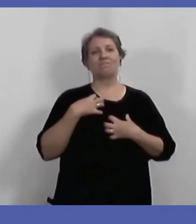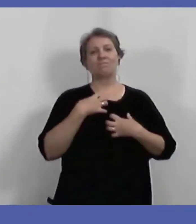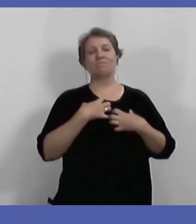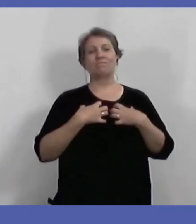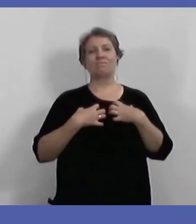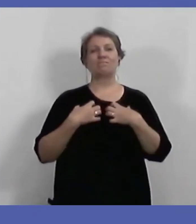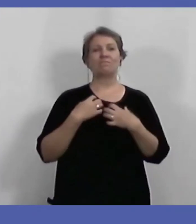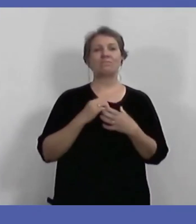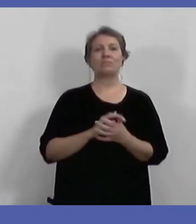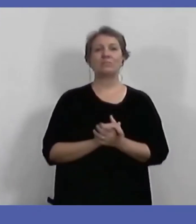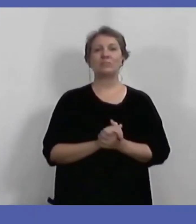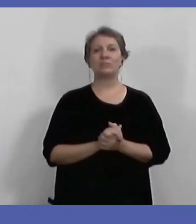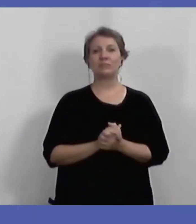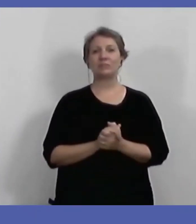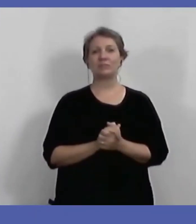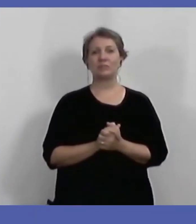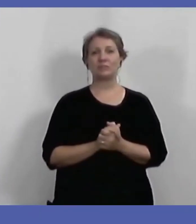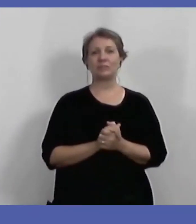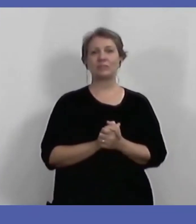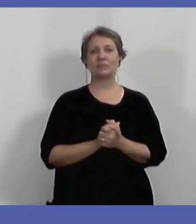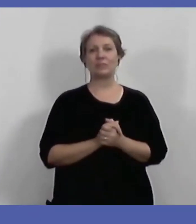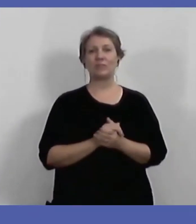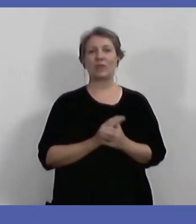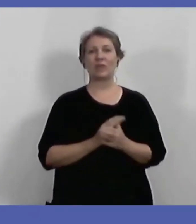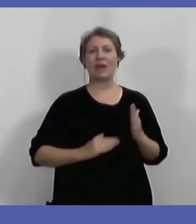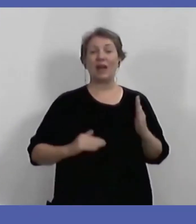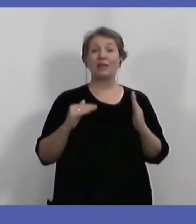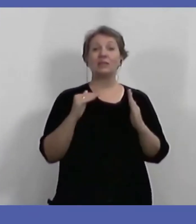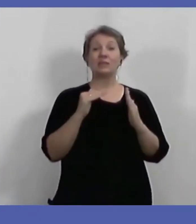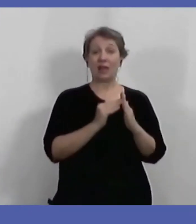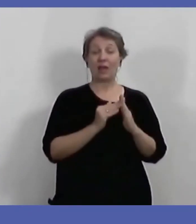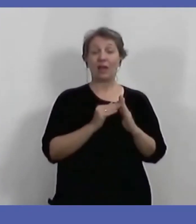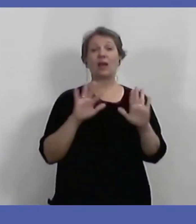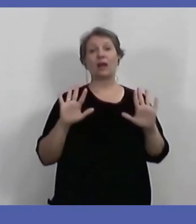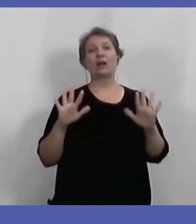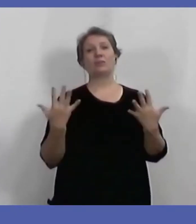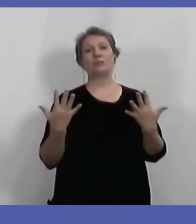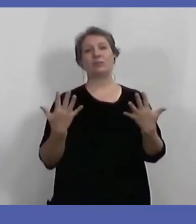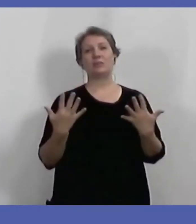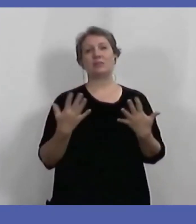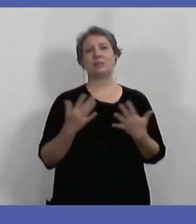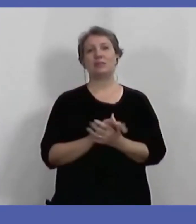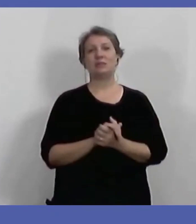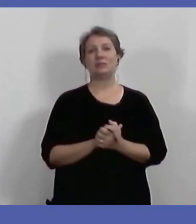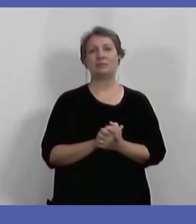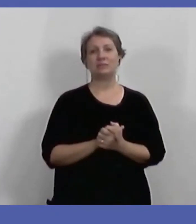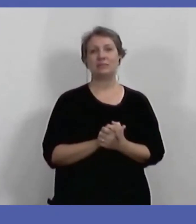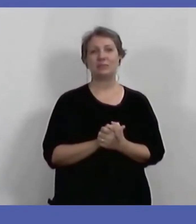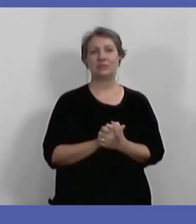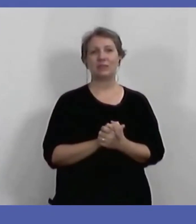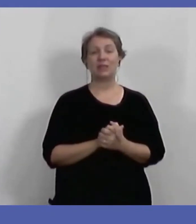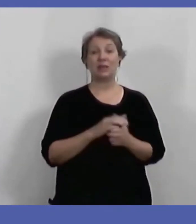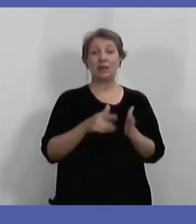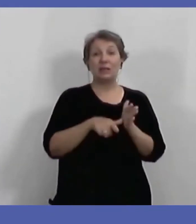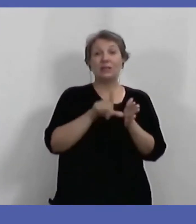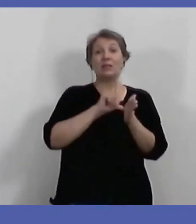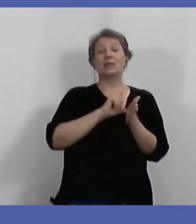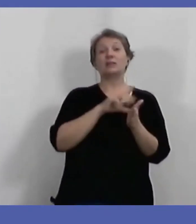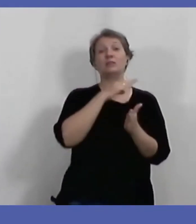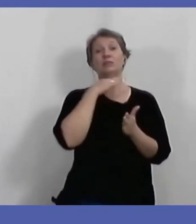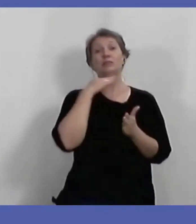que o mesmo se realize. O Senhor falando antes da sua morte, isso,